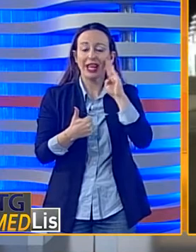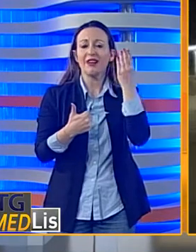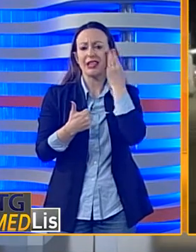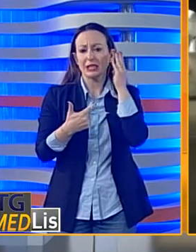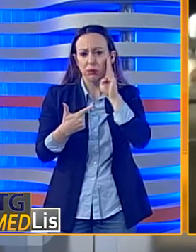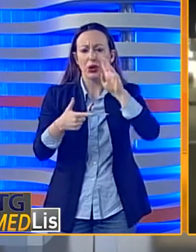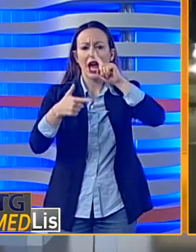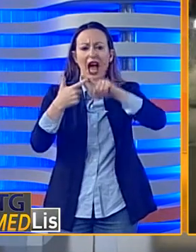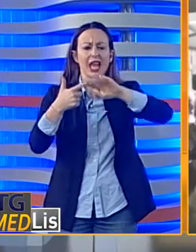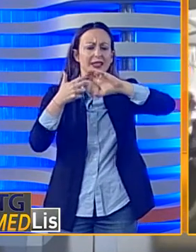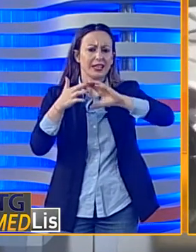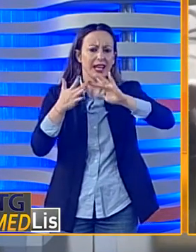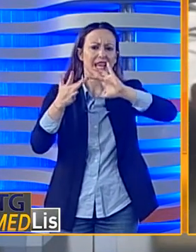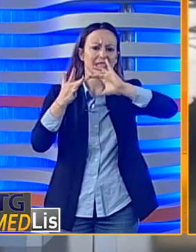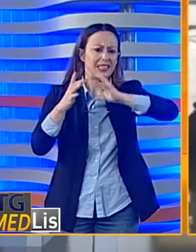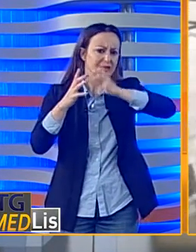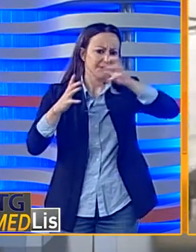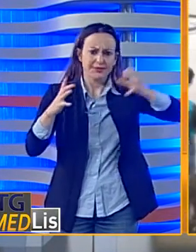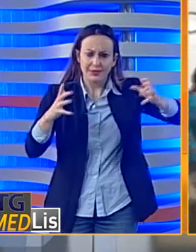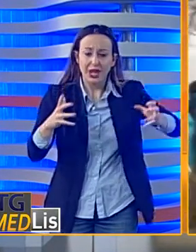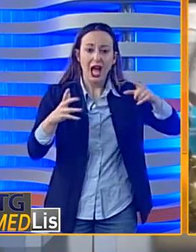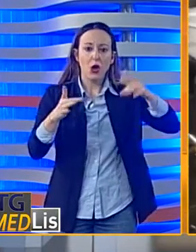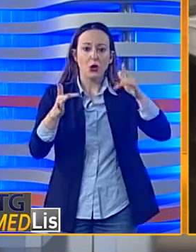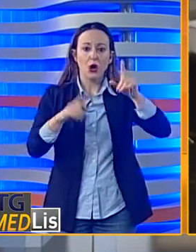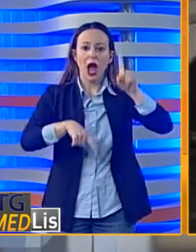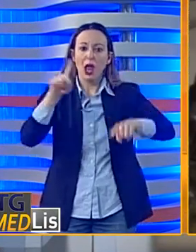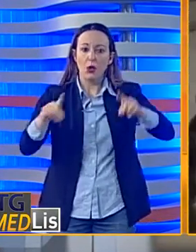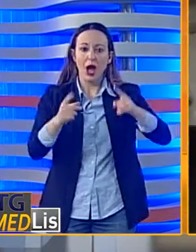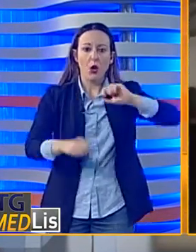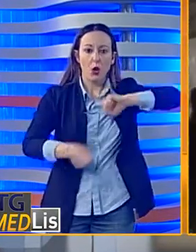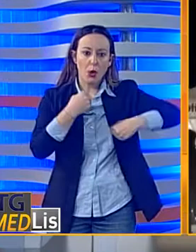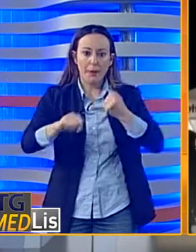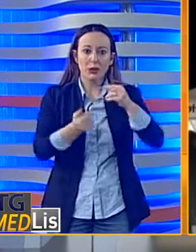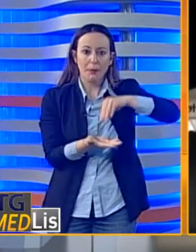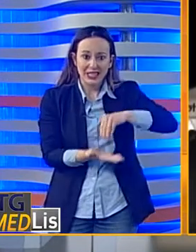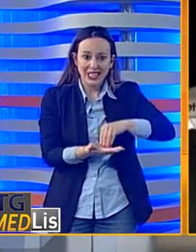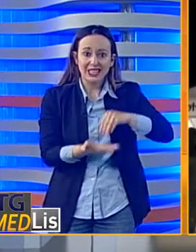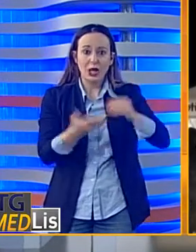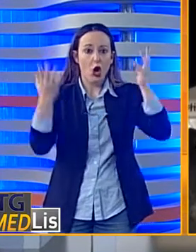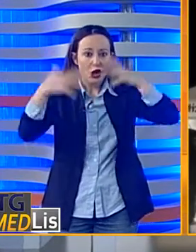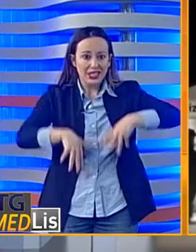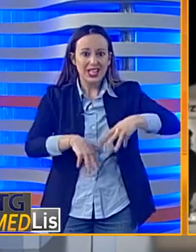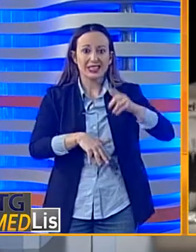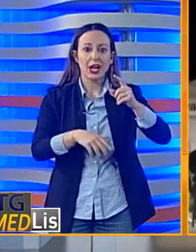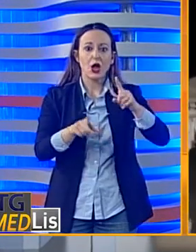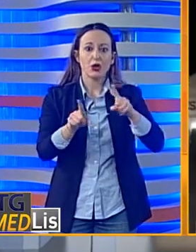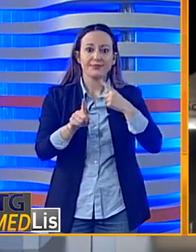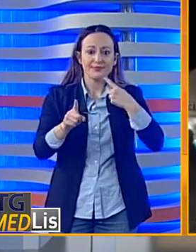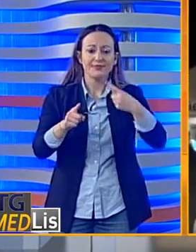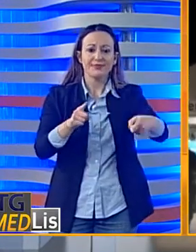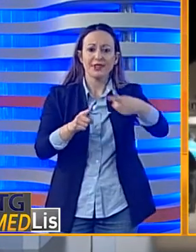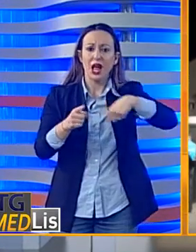somali. Dalle indagini è però emerso che attraverso Facebook e altri social network alcuni componenti di questa